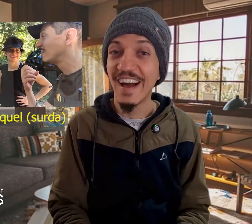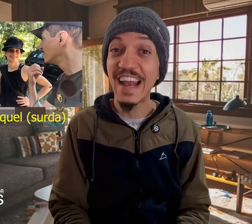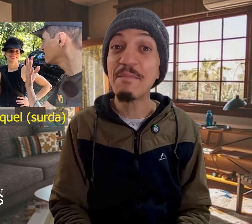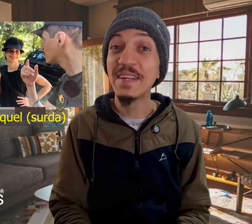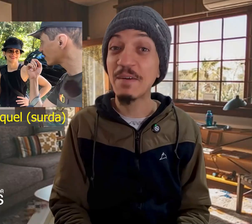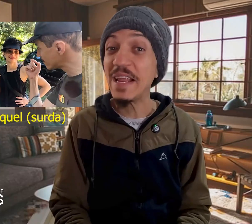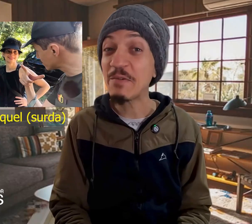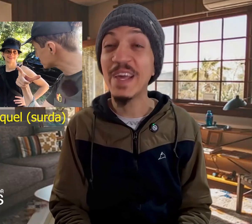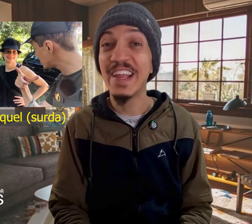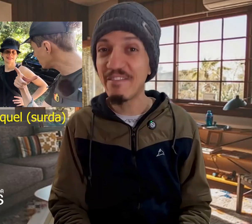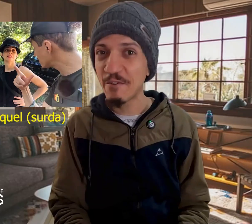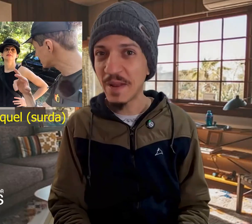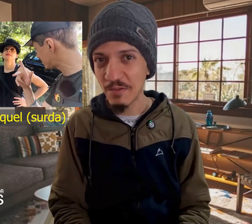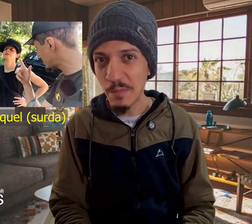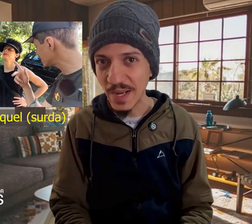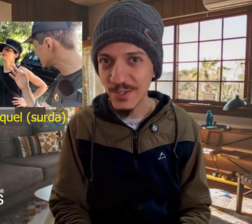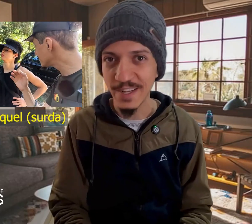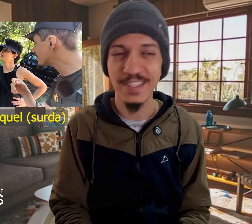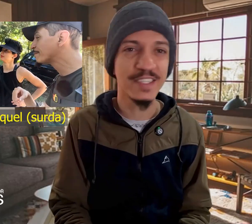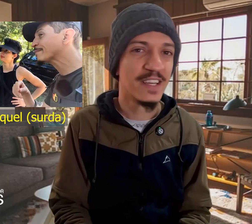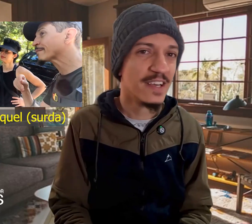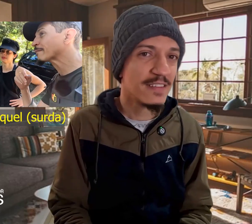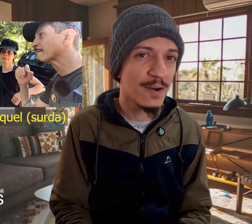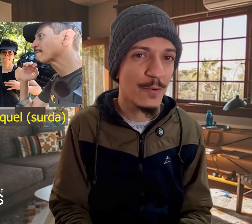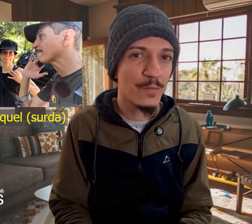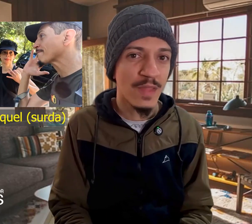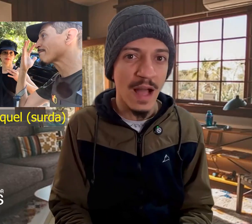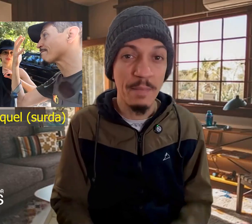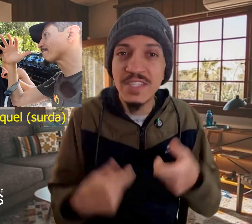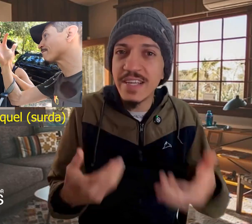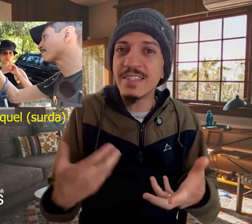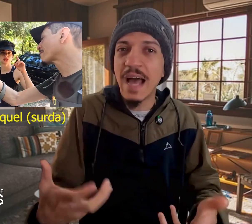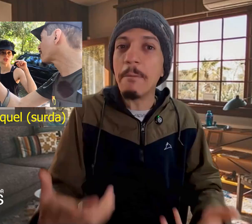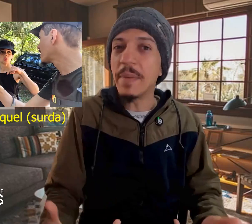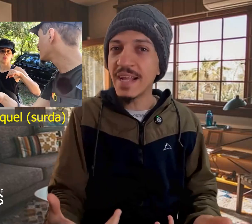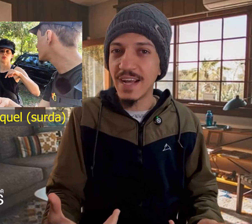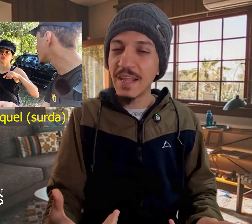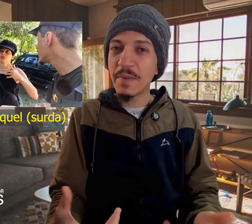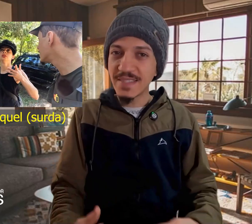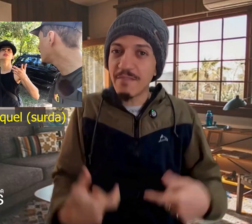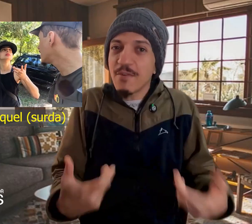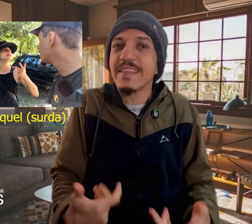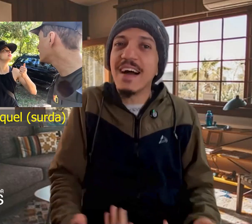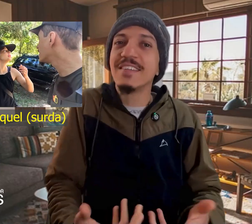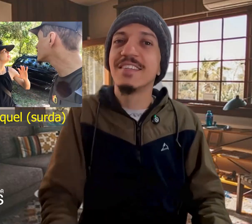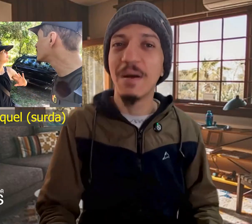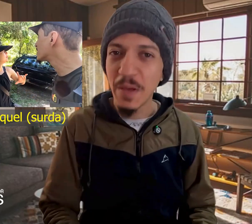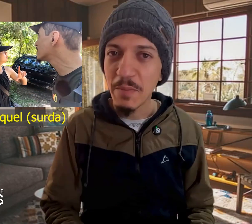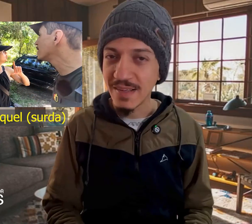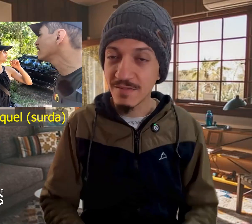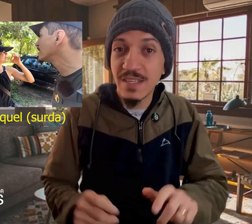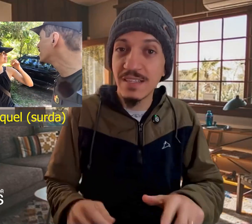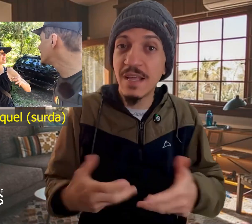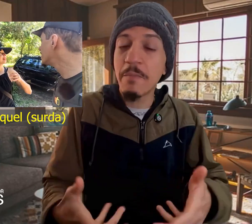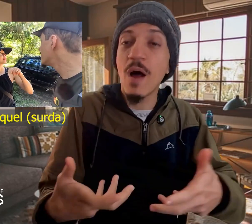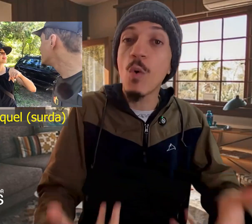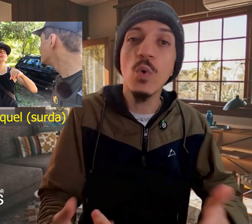A Libras é uma língua incrível, uma língua apaixonante. Então, à medida em que você aprende a Libras, dá vontade de saber mais. Então, tem sempre algo